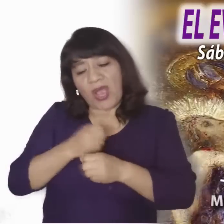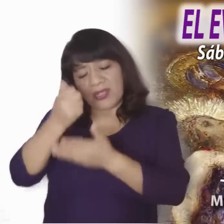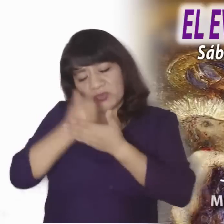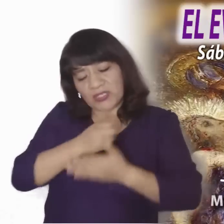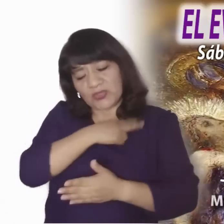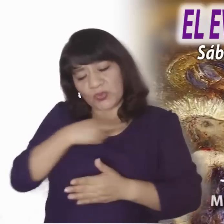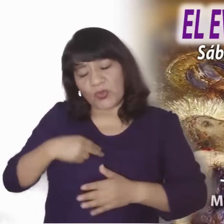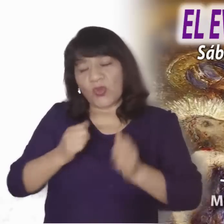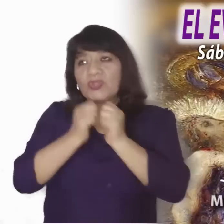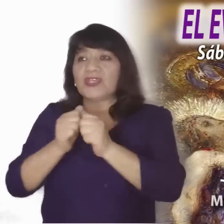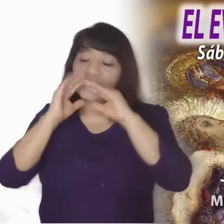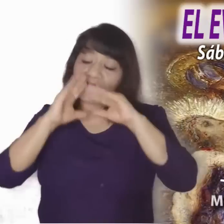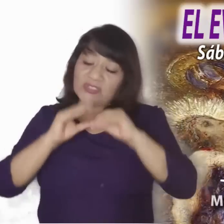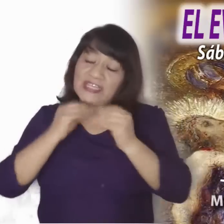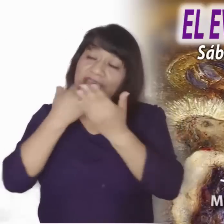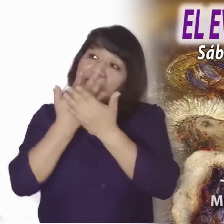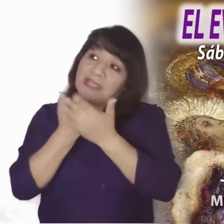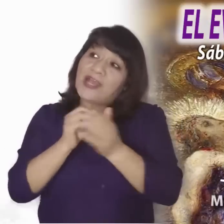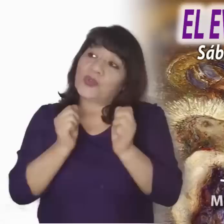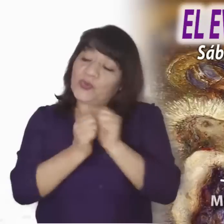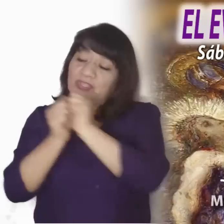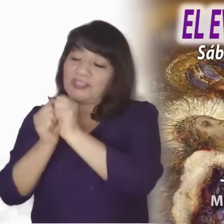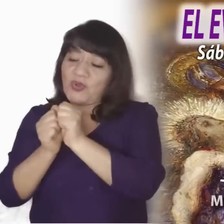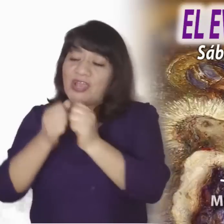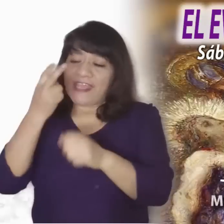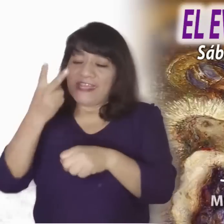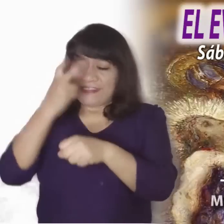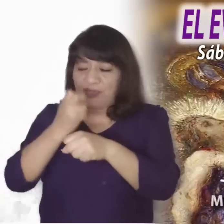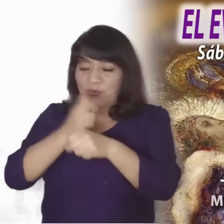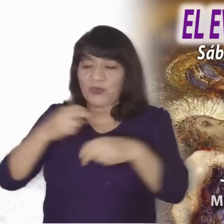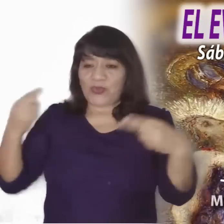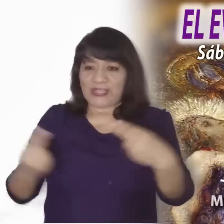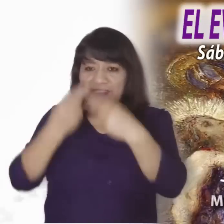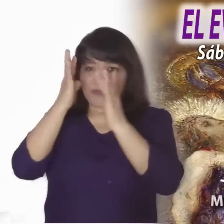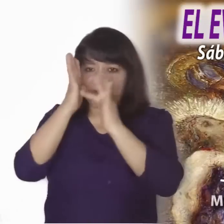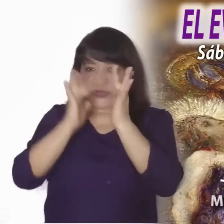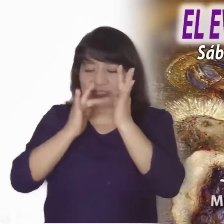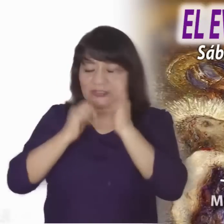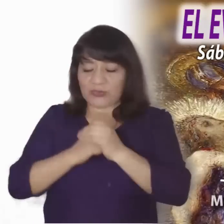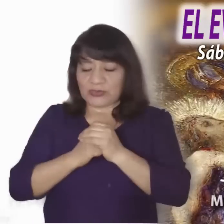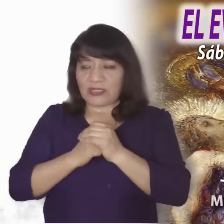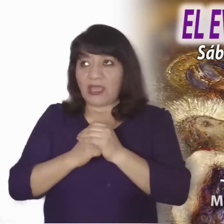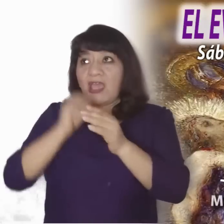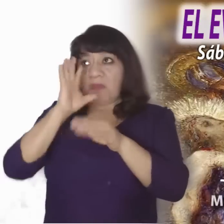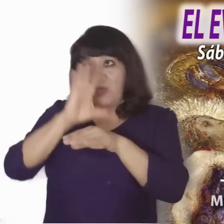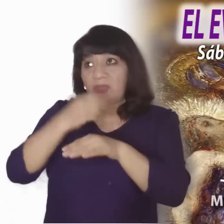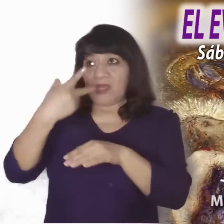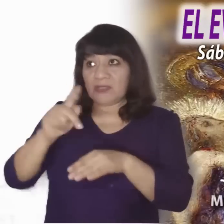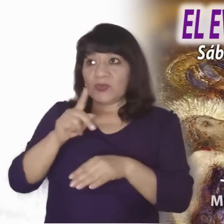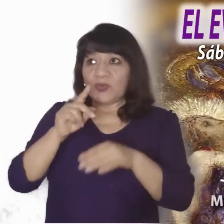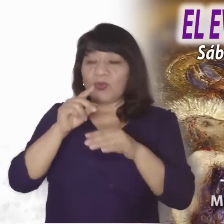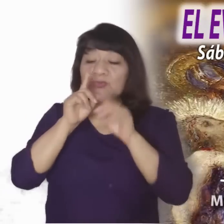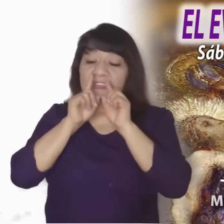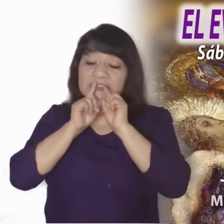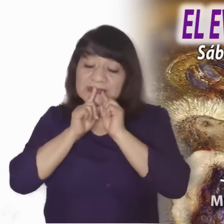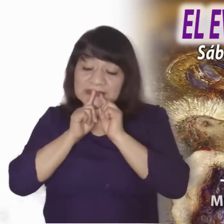silencio y esperar contigo este segundo maravilloso nacimiento. Permite que tu silencio